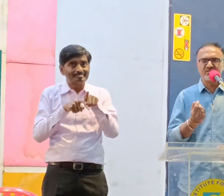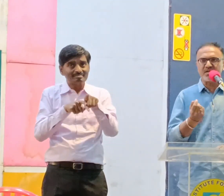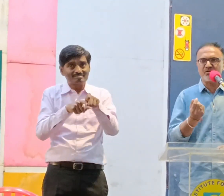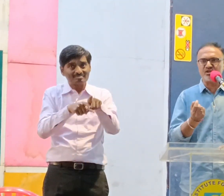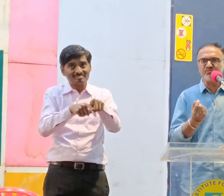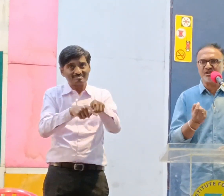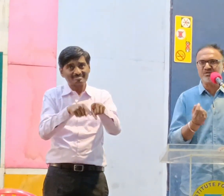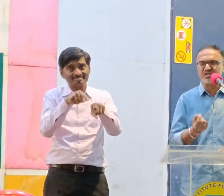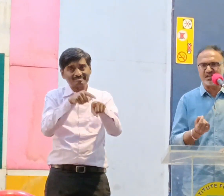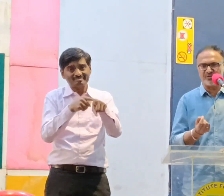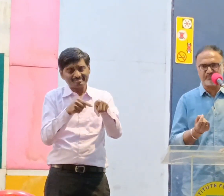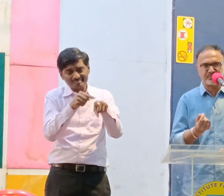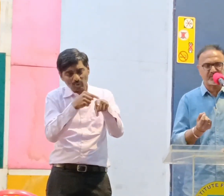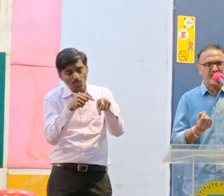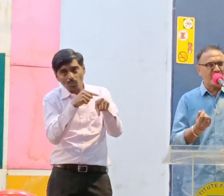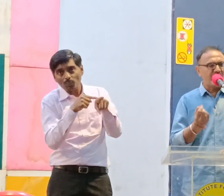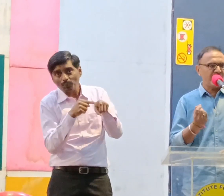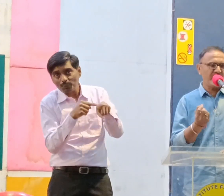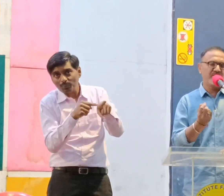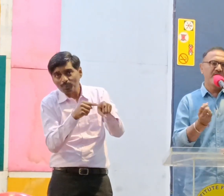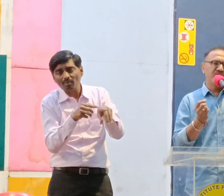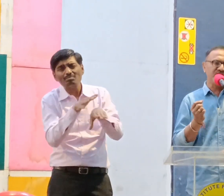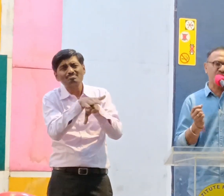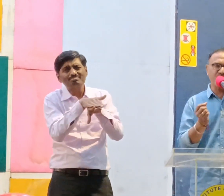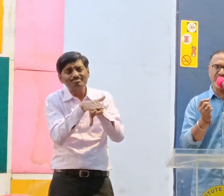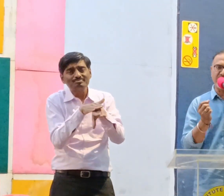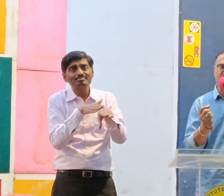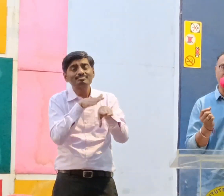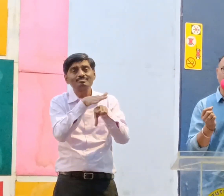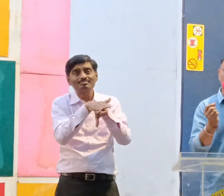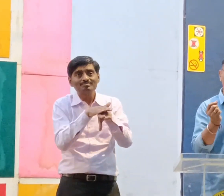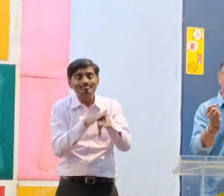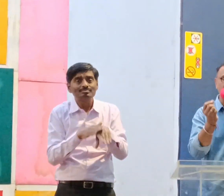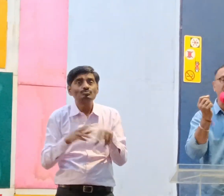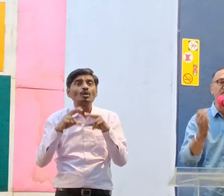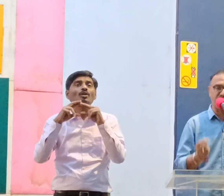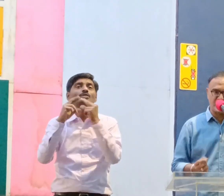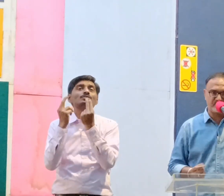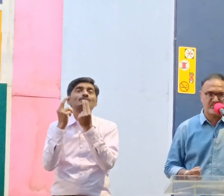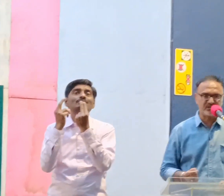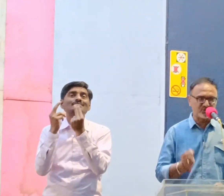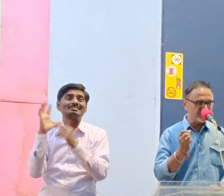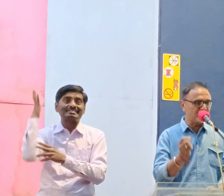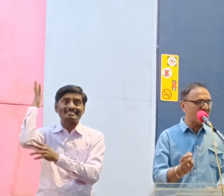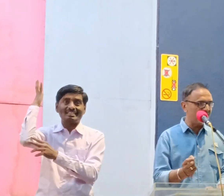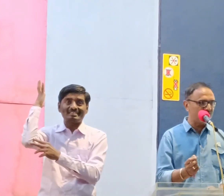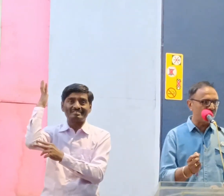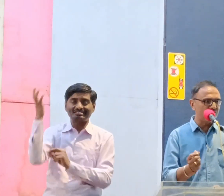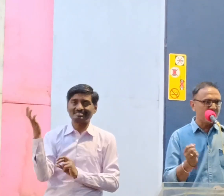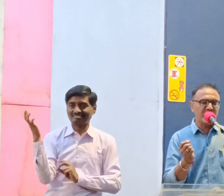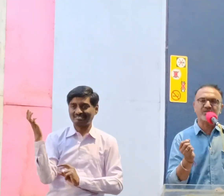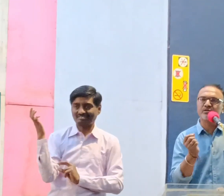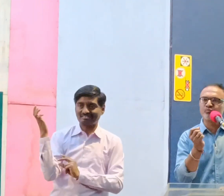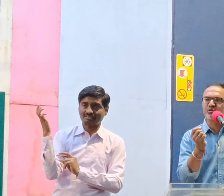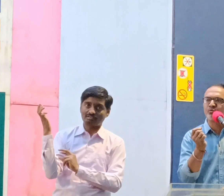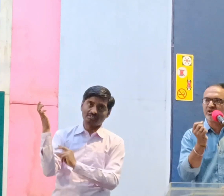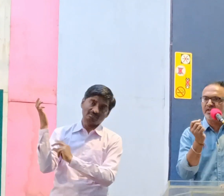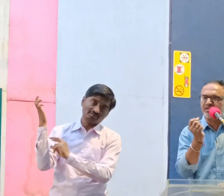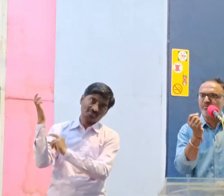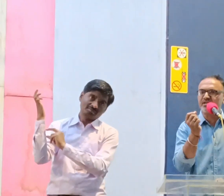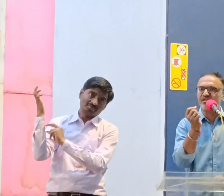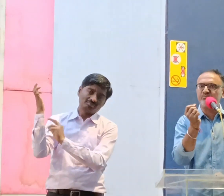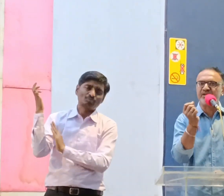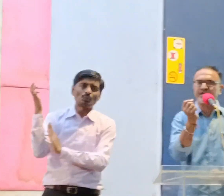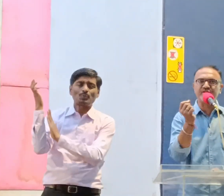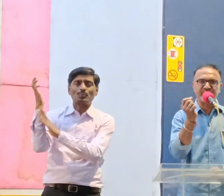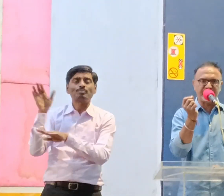ગાય સાવ ધીમી ધીમી ચાલે છે એ ચીકુડીના થડ ઉપર ચડતી હતી ચીકુડીનું ઝાડ હતું એના થડ ઉપર ગોકળ